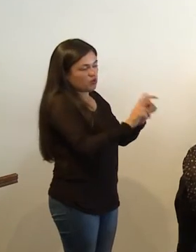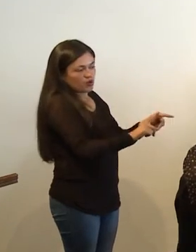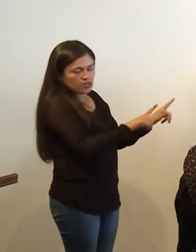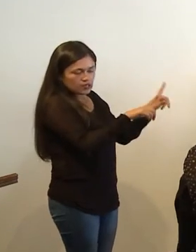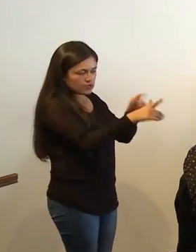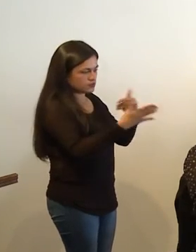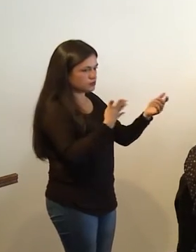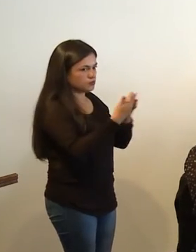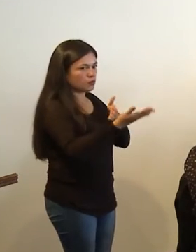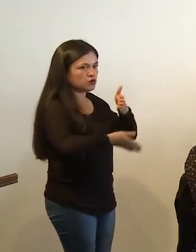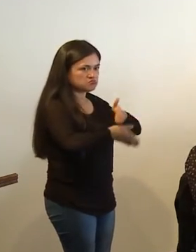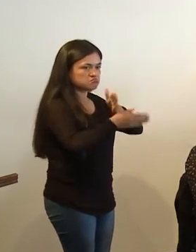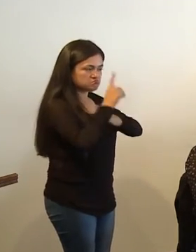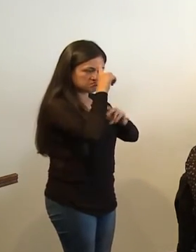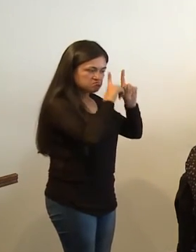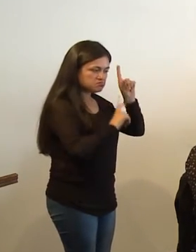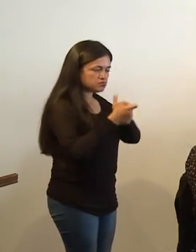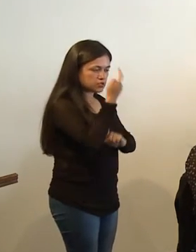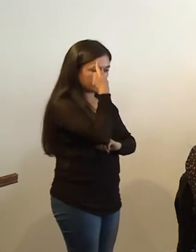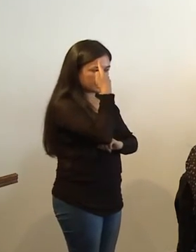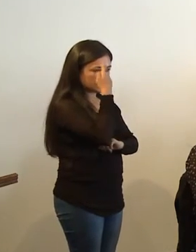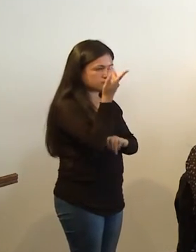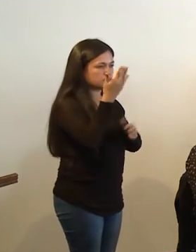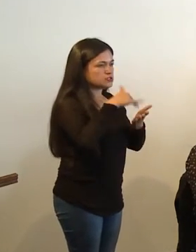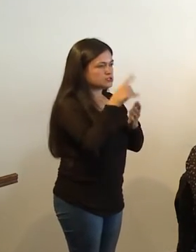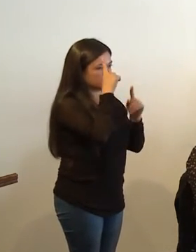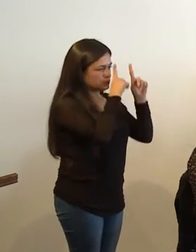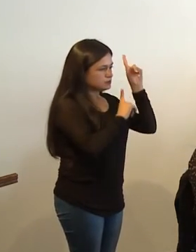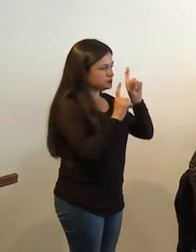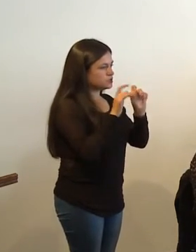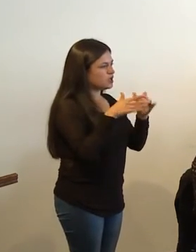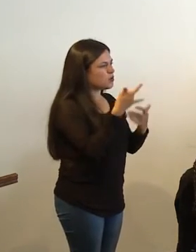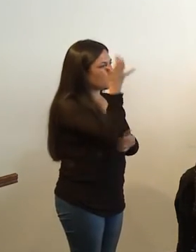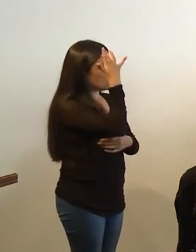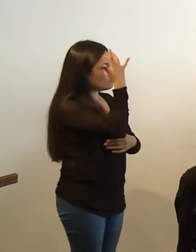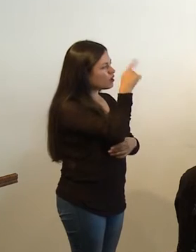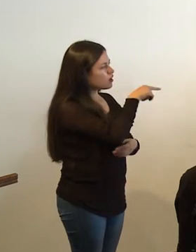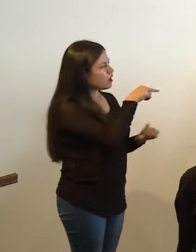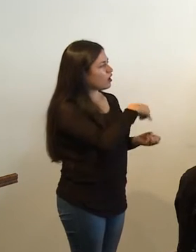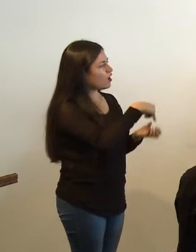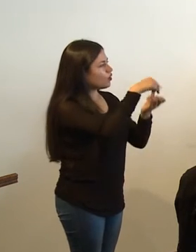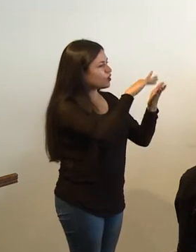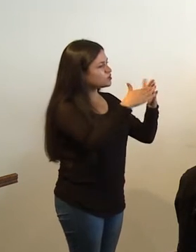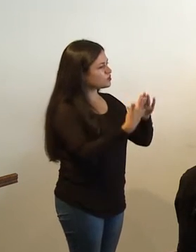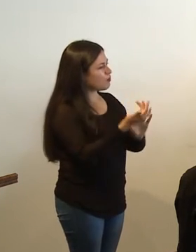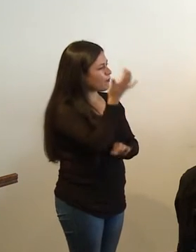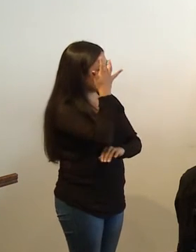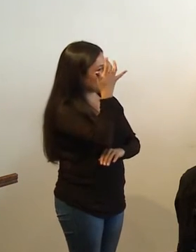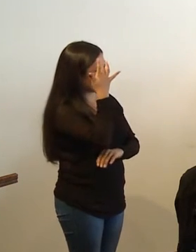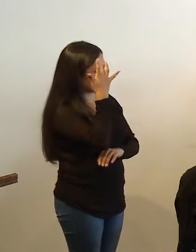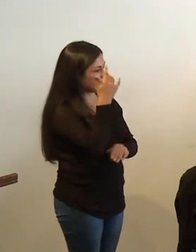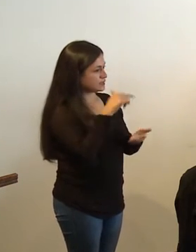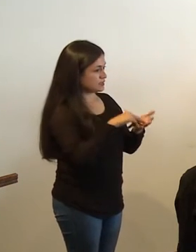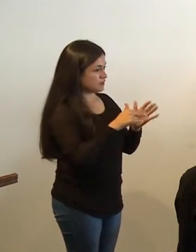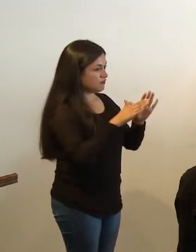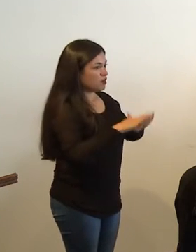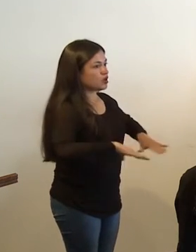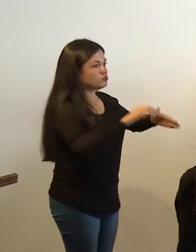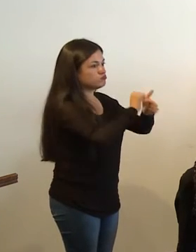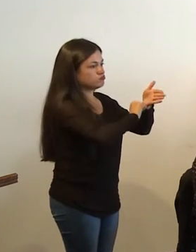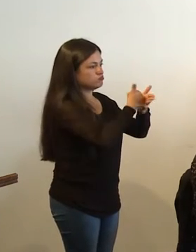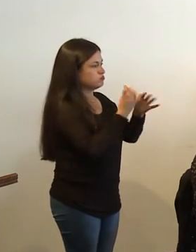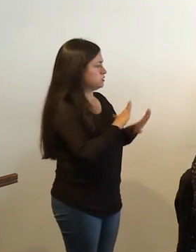pensar y repensar por qué educación comunitaria. Ya estamos allí, no puede volverse solamente un espacio, un